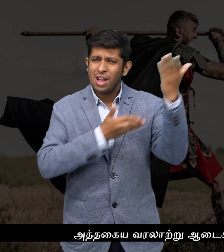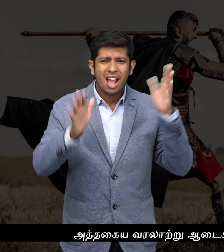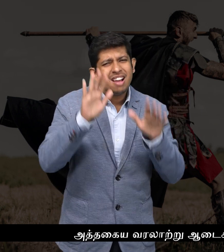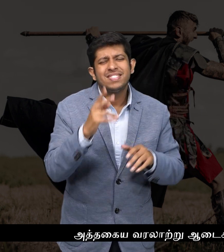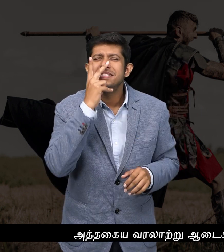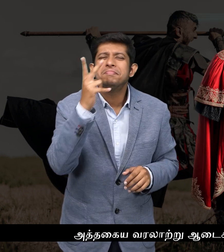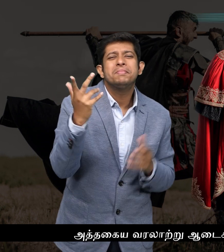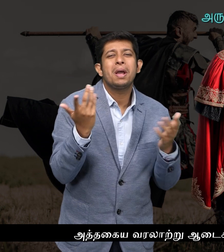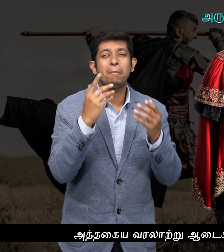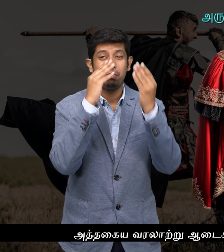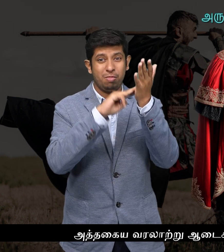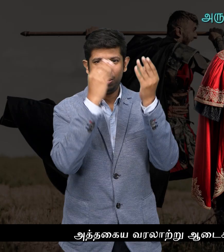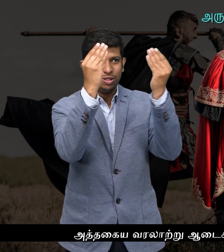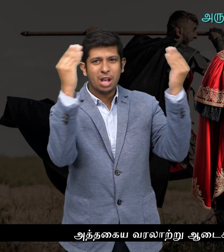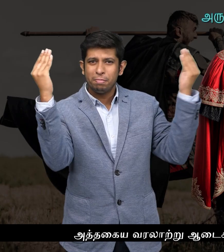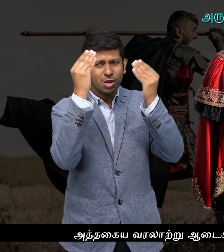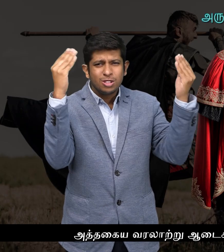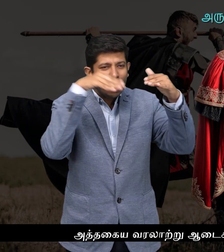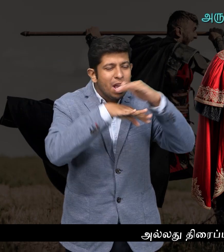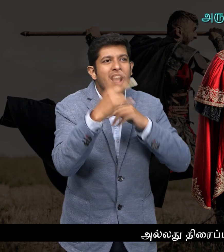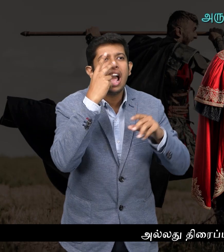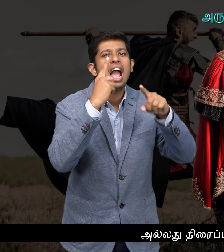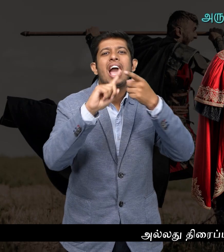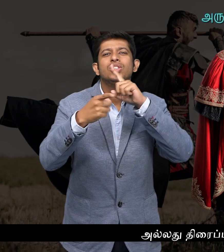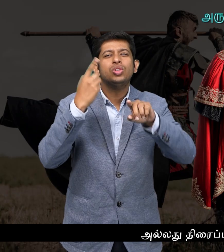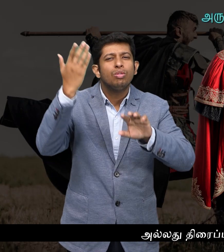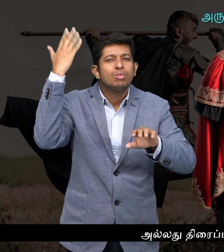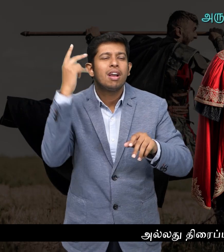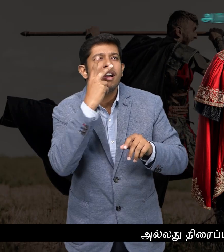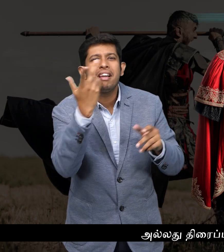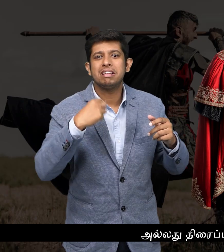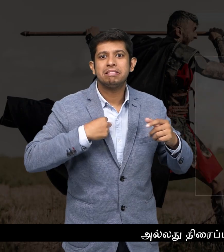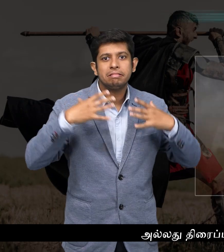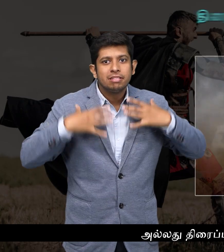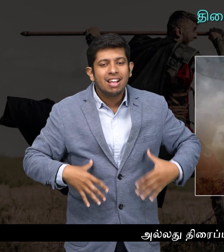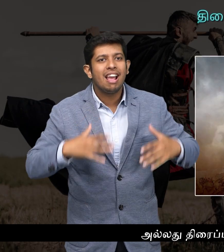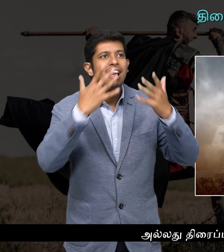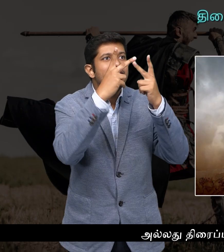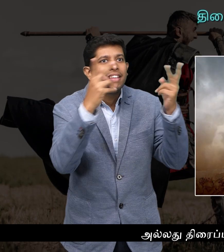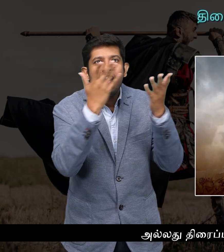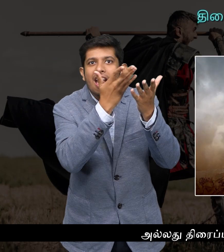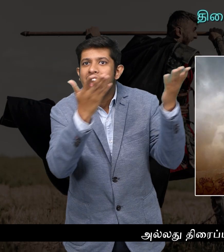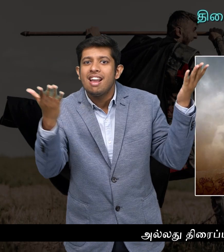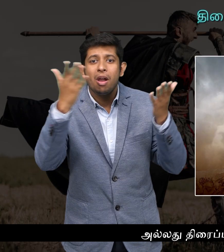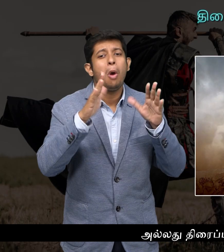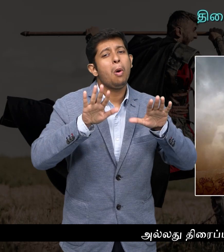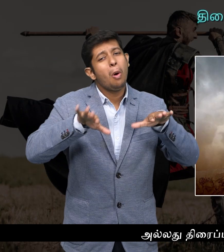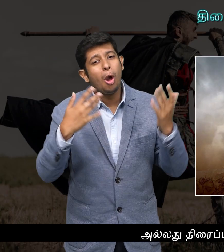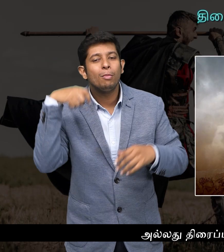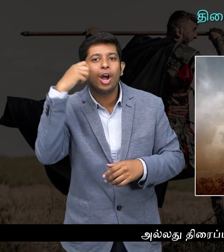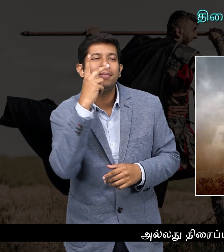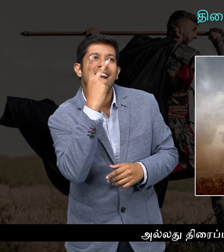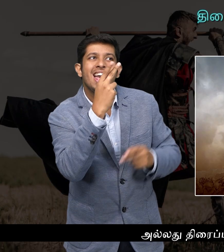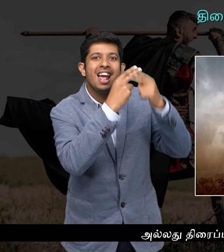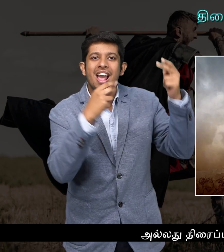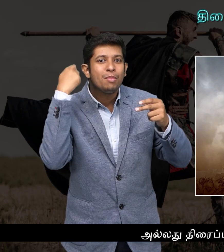அத்தகைய வரலாற்று ஆடைகளை நீங்கள் அருங்காட்சியகங்களில் அல்லது திரைப்படங்களில் பார்க்கலாம். பருத்தி பந்துகளின்